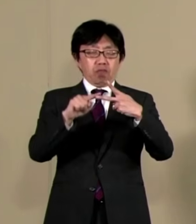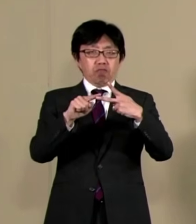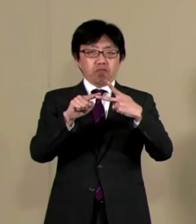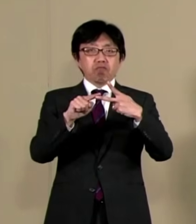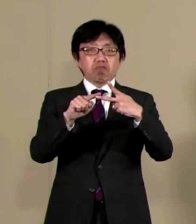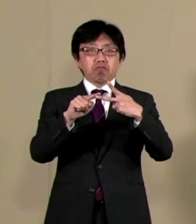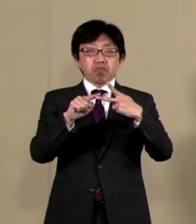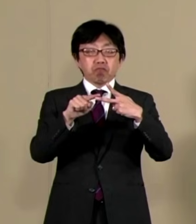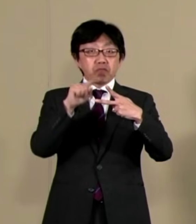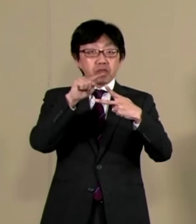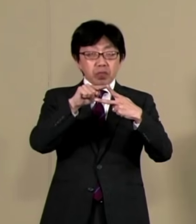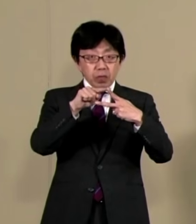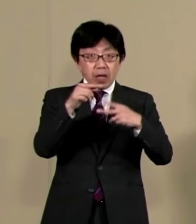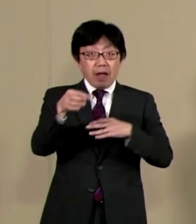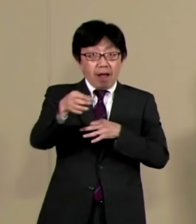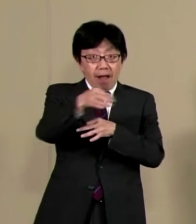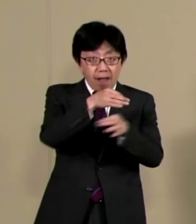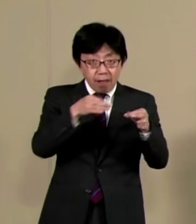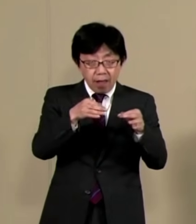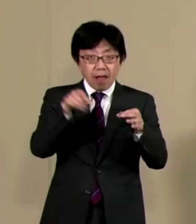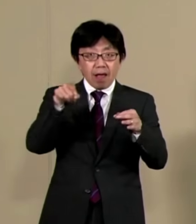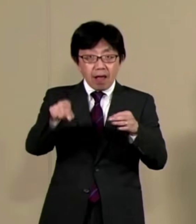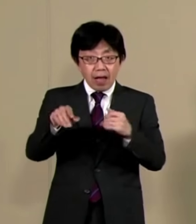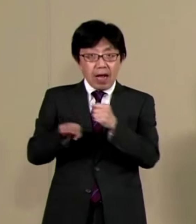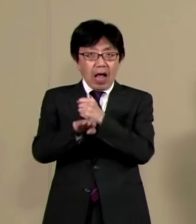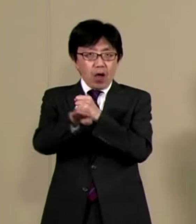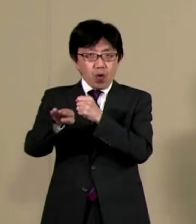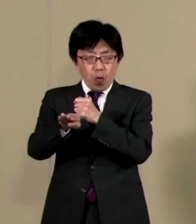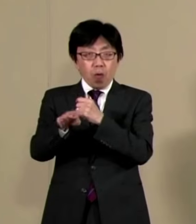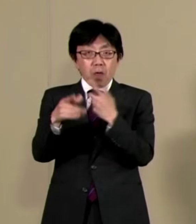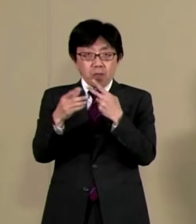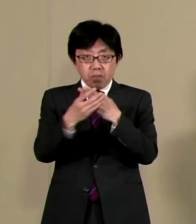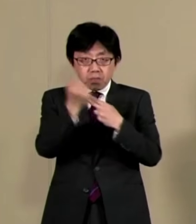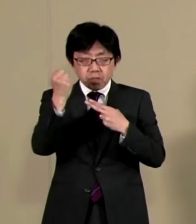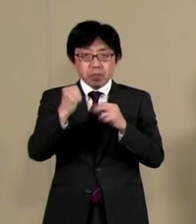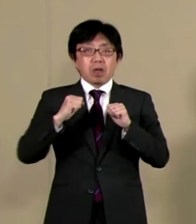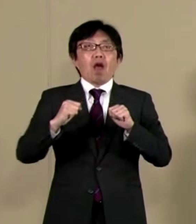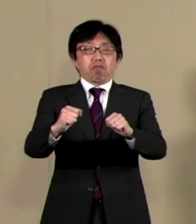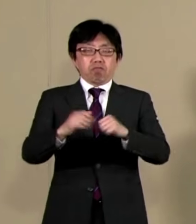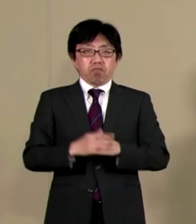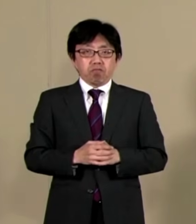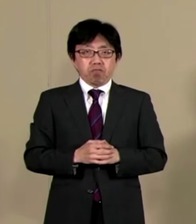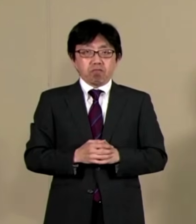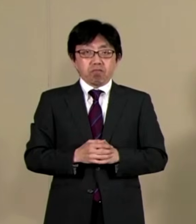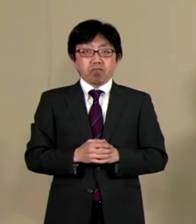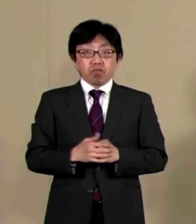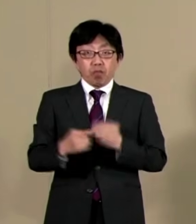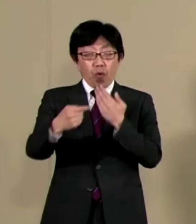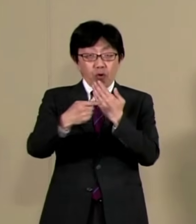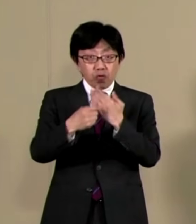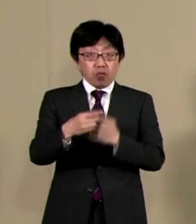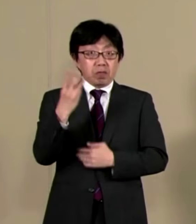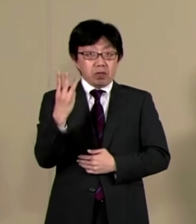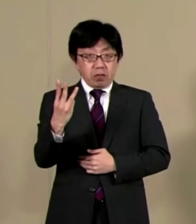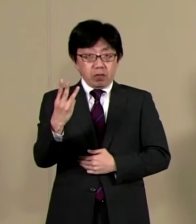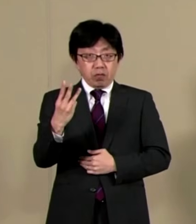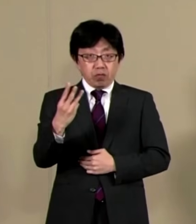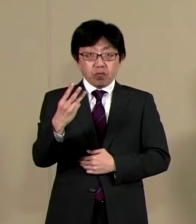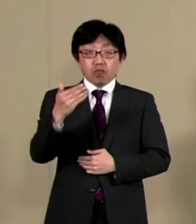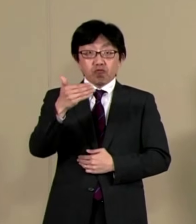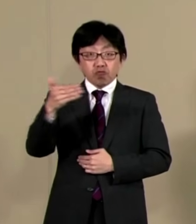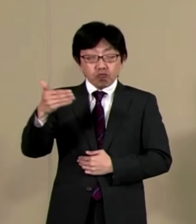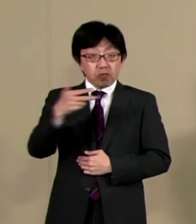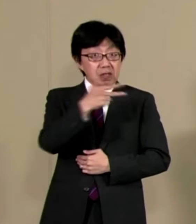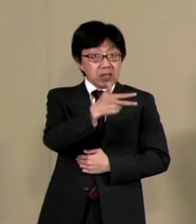ですエコノミーを軸としてエコロジーを整備しますポイントの3つ目は玉格差の是正